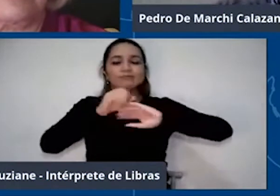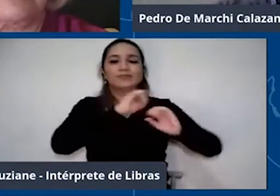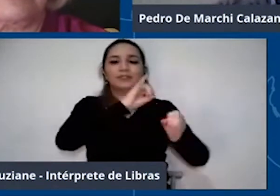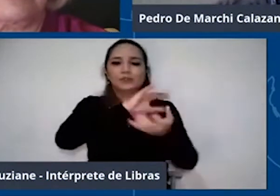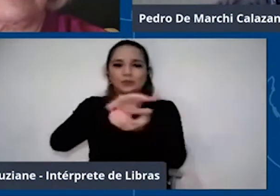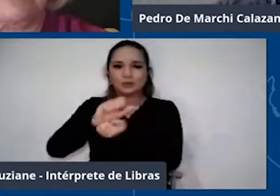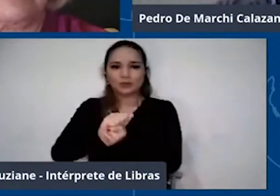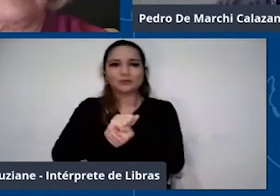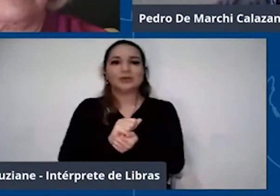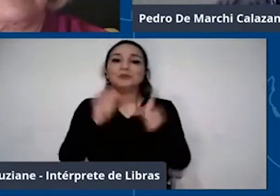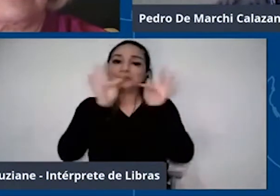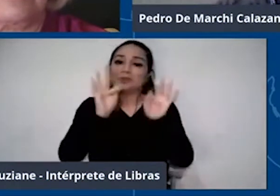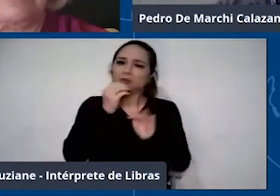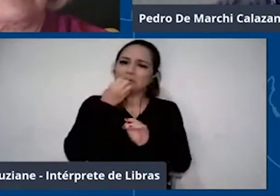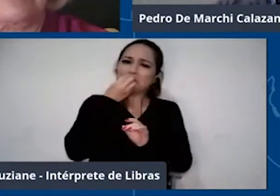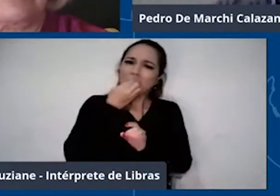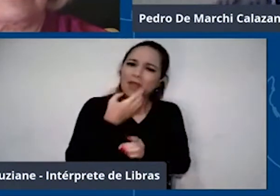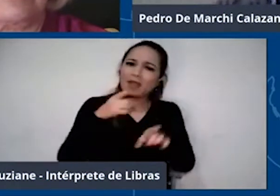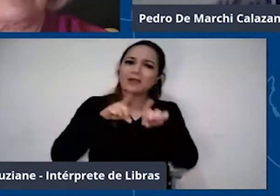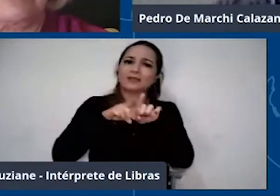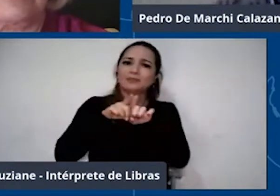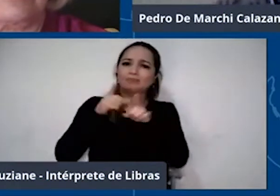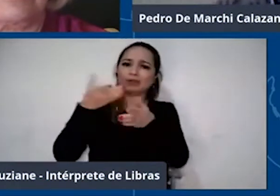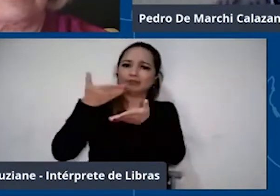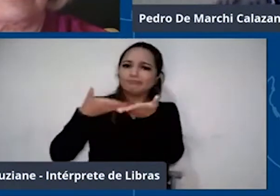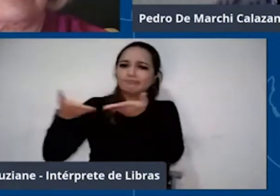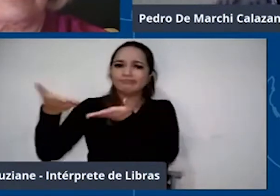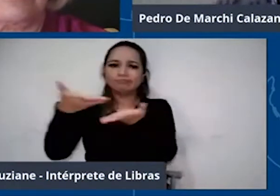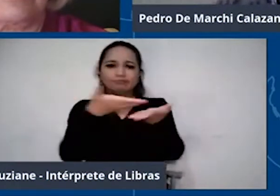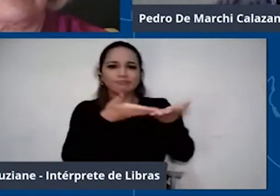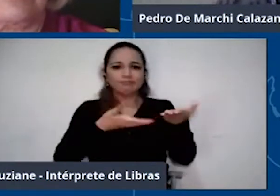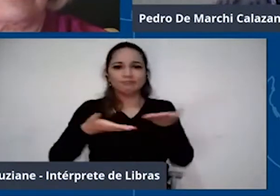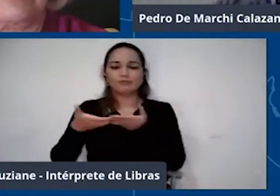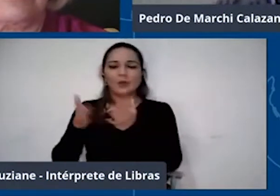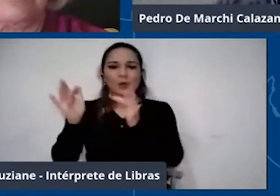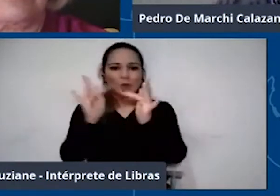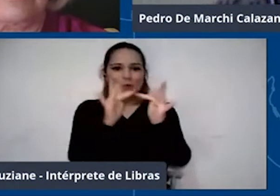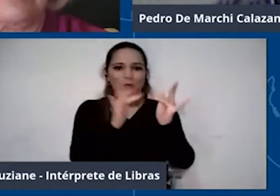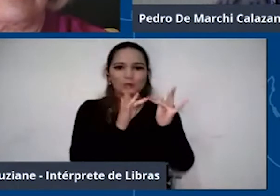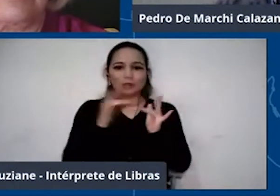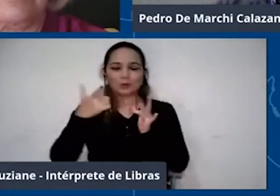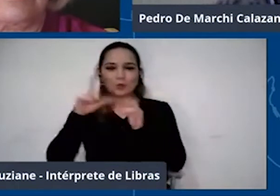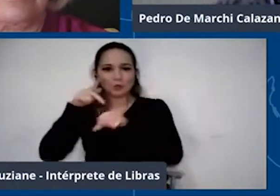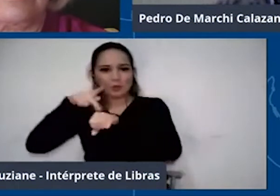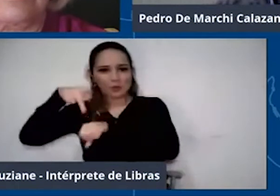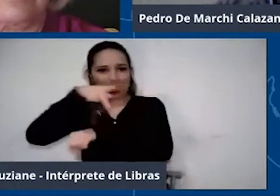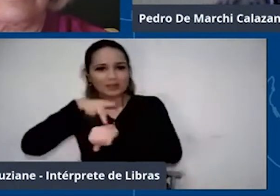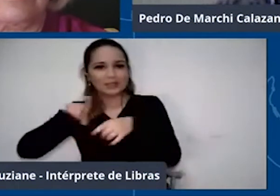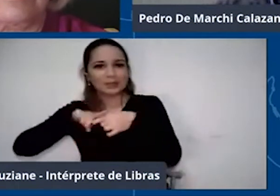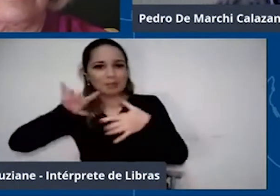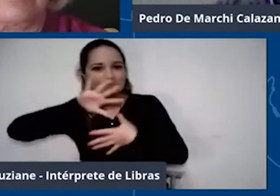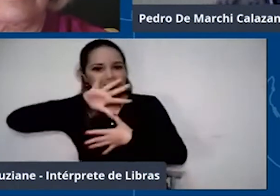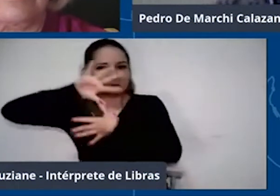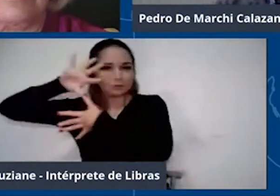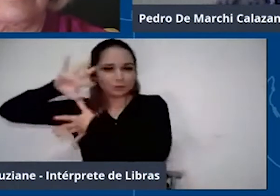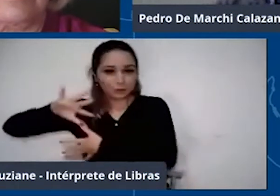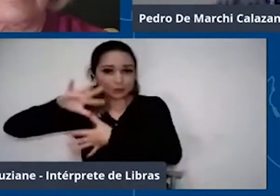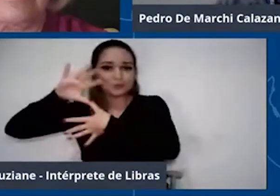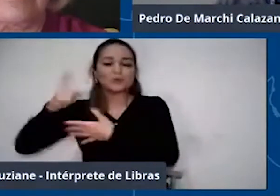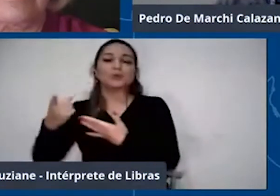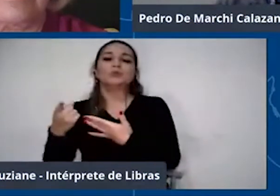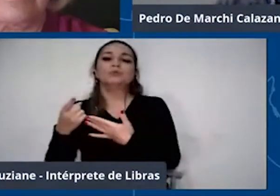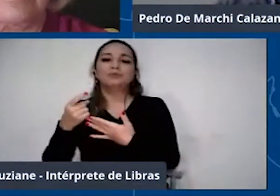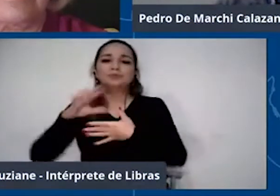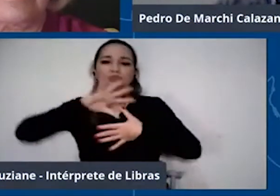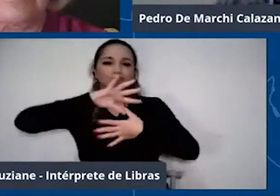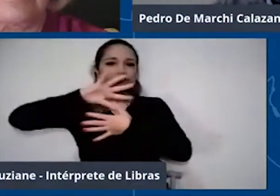bem articulada, em contato com os demais entidades dos outros países do Mercosul, Uruguai, Argentina, Paraguai,